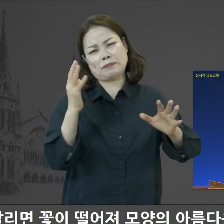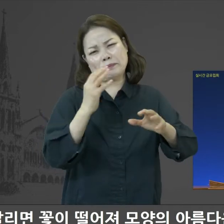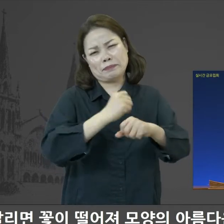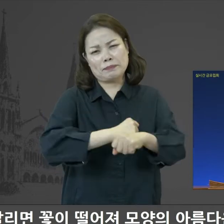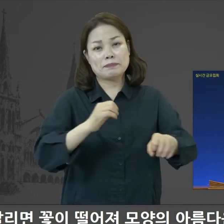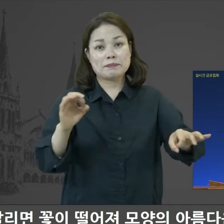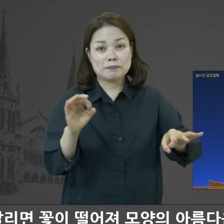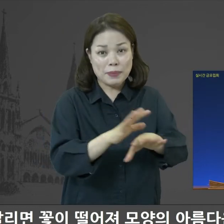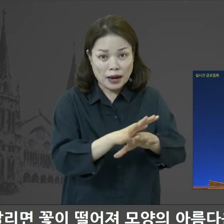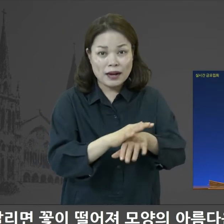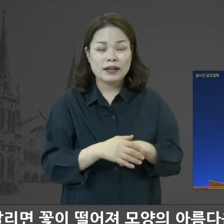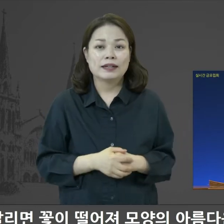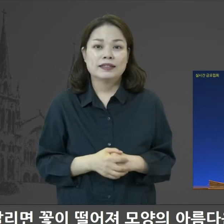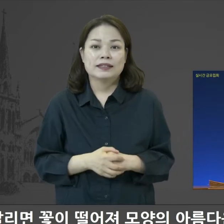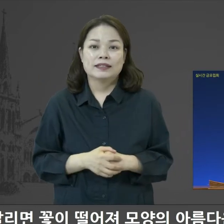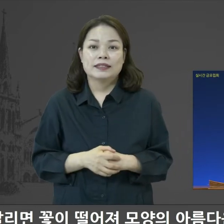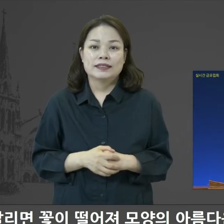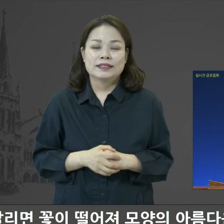말하는 거죠.